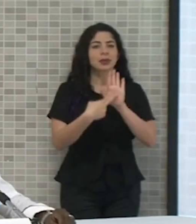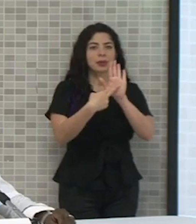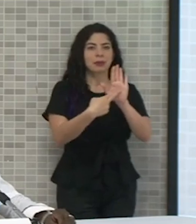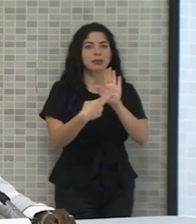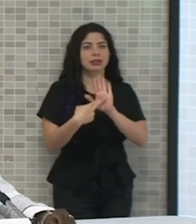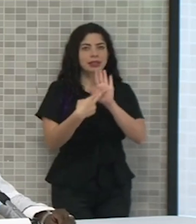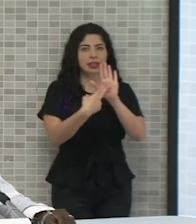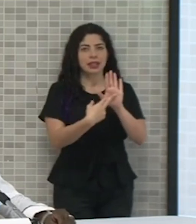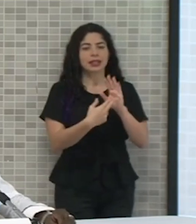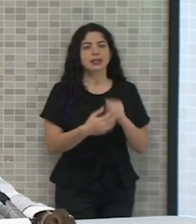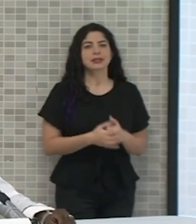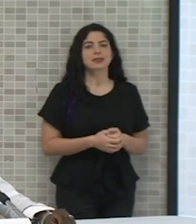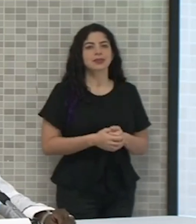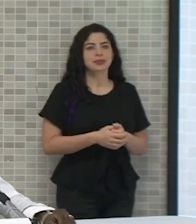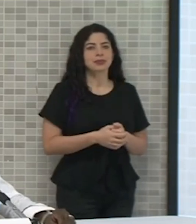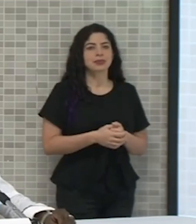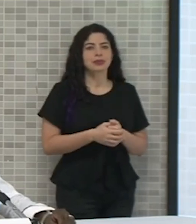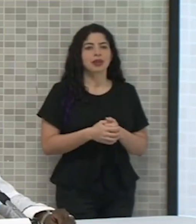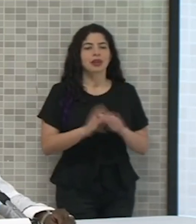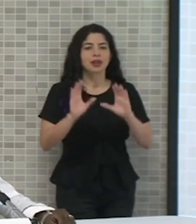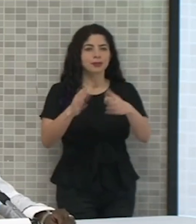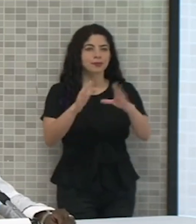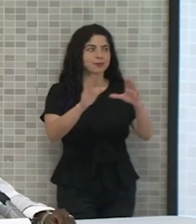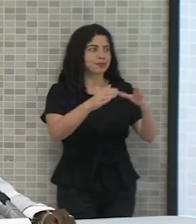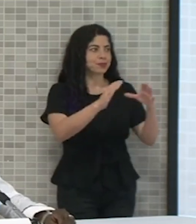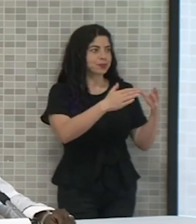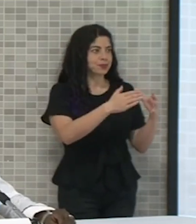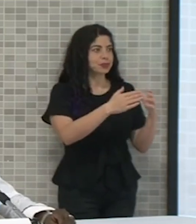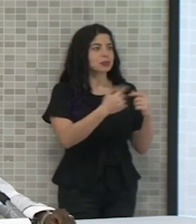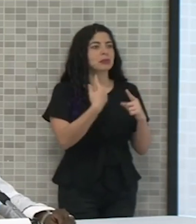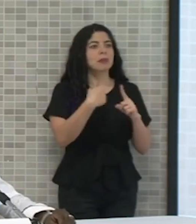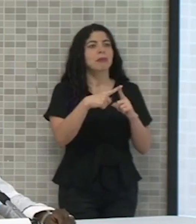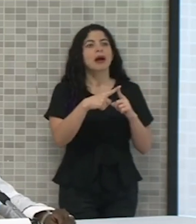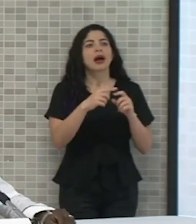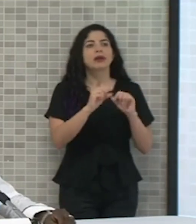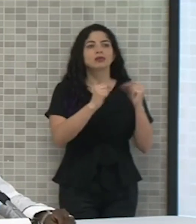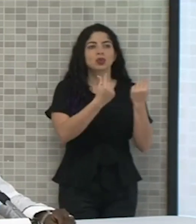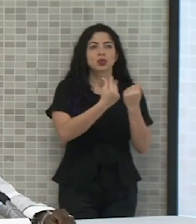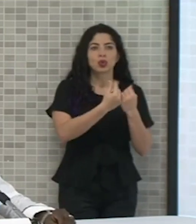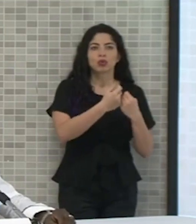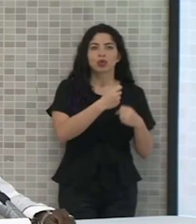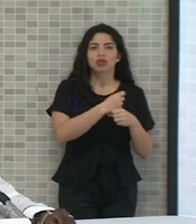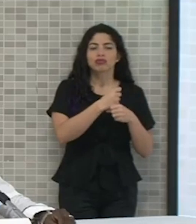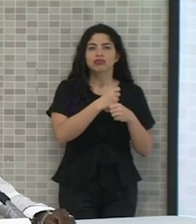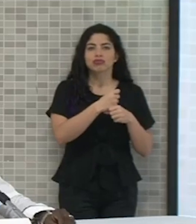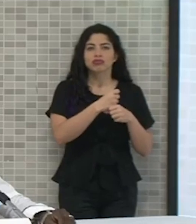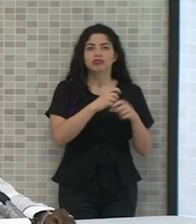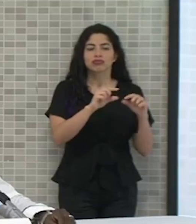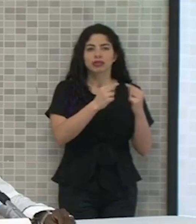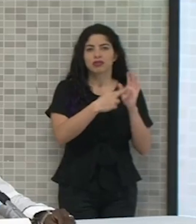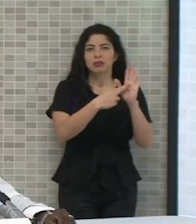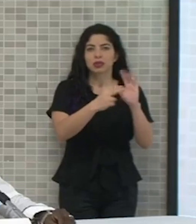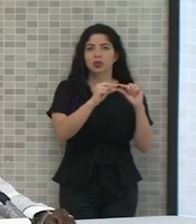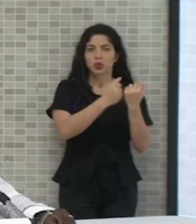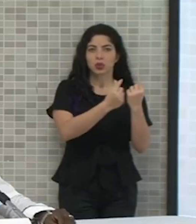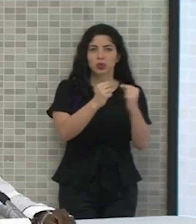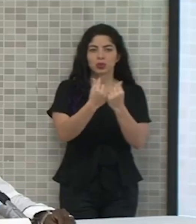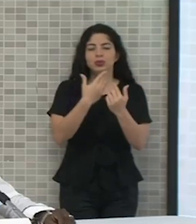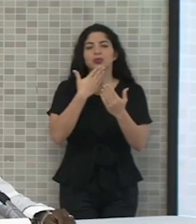representantes de sectores y movimientos. Buenos días,